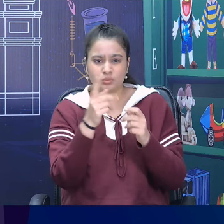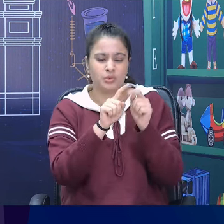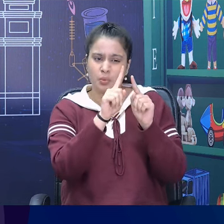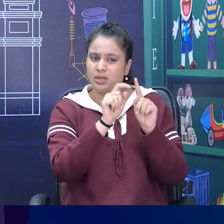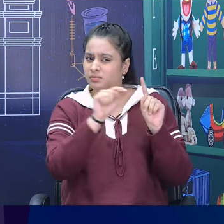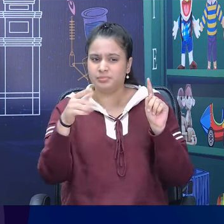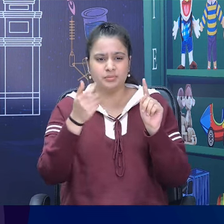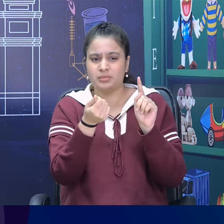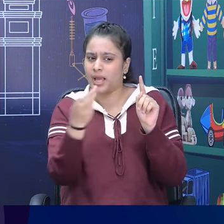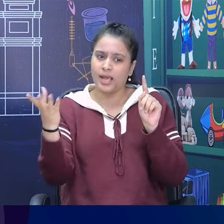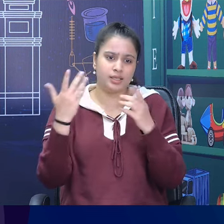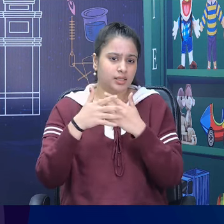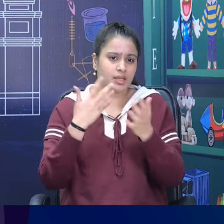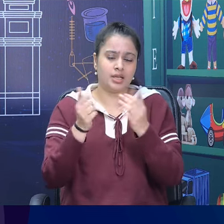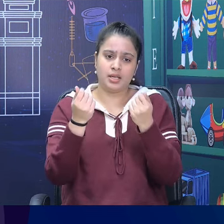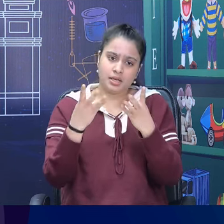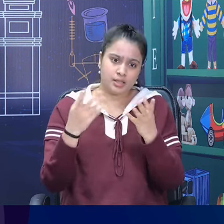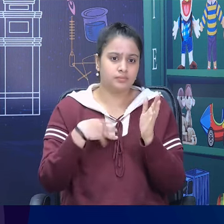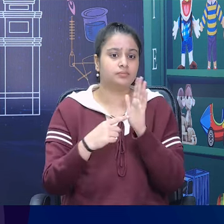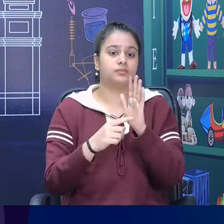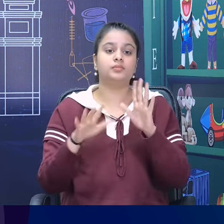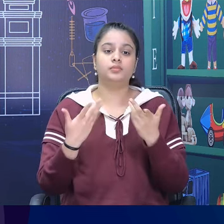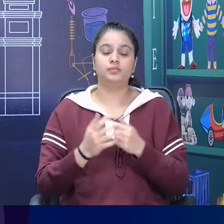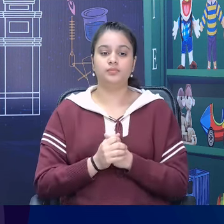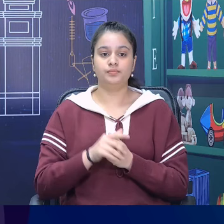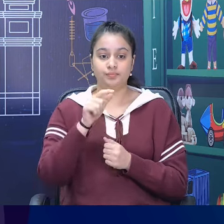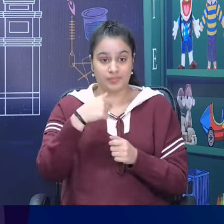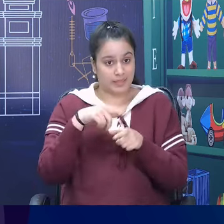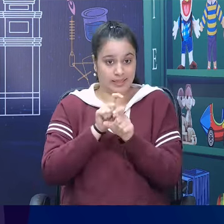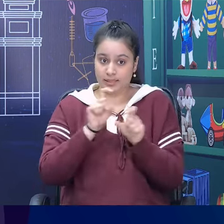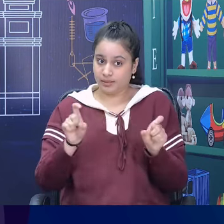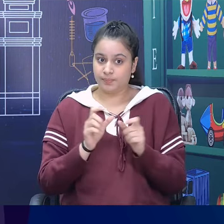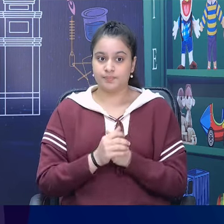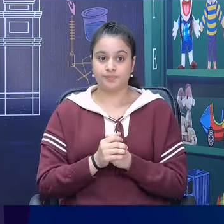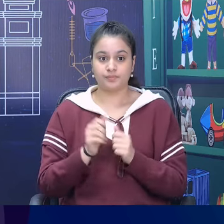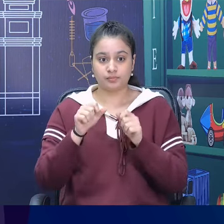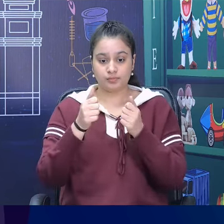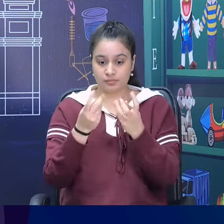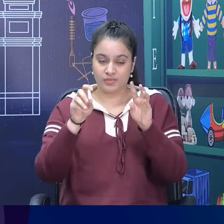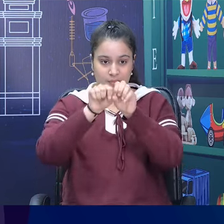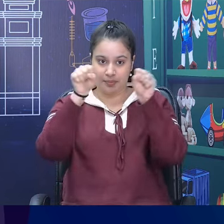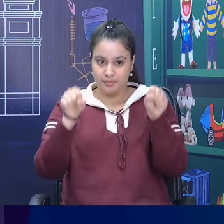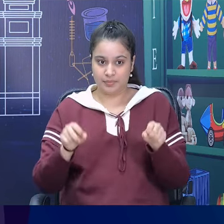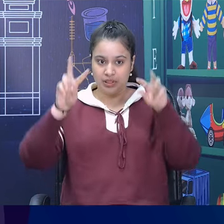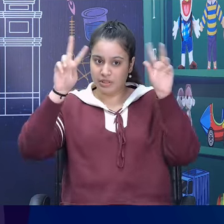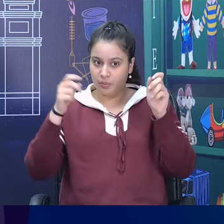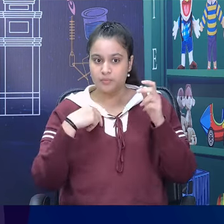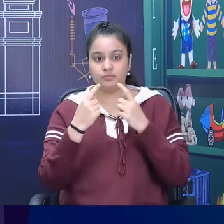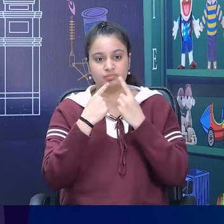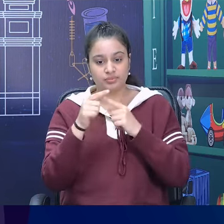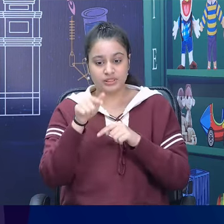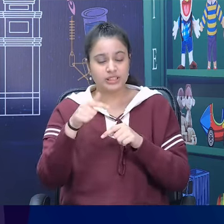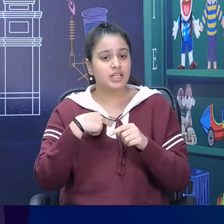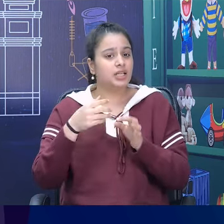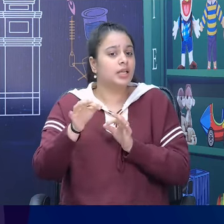मैनर जैसे कि इस डेफिनेशन से क्लियर होता है कि हम जब इसके बारे में नंबर सिस्टम के बारे में बात करते हैं तो यह डिफाइन